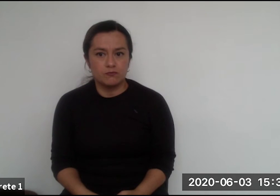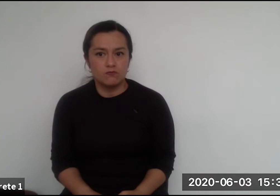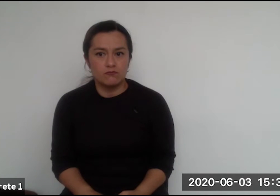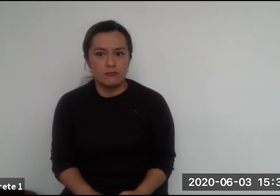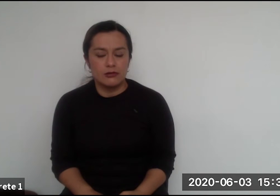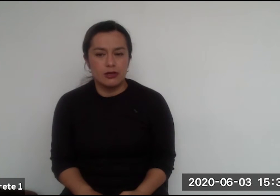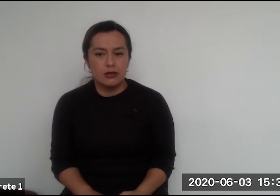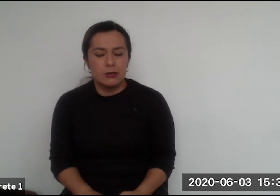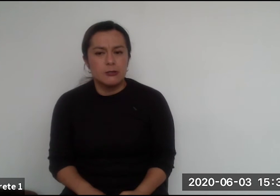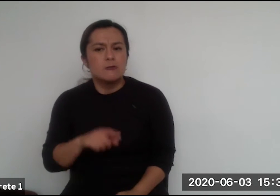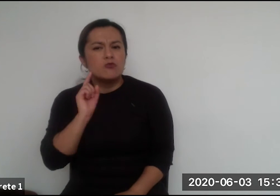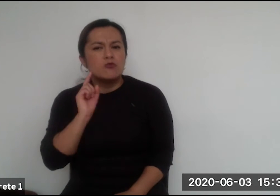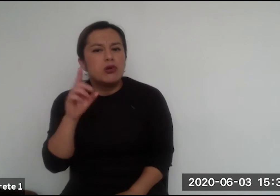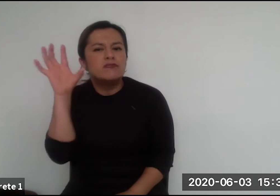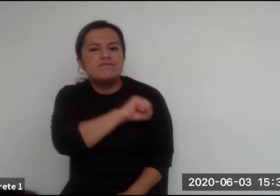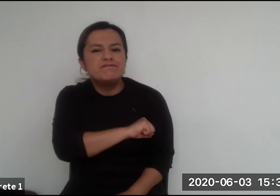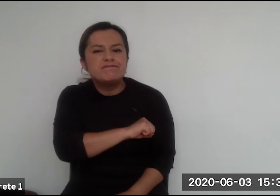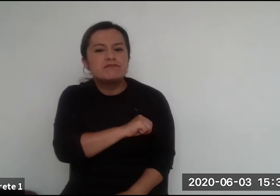Então,